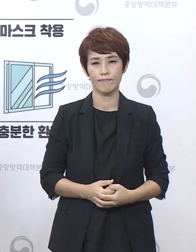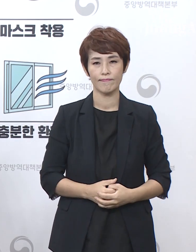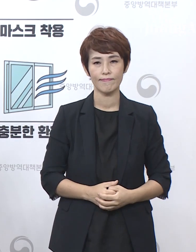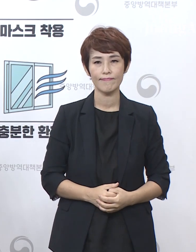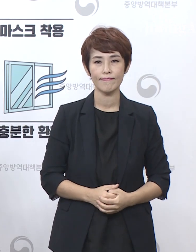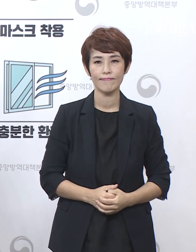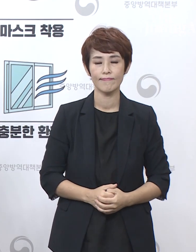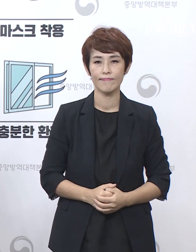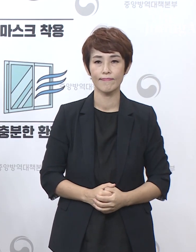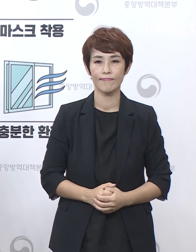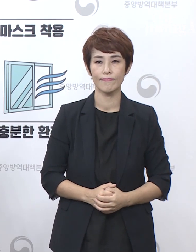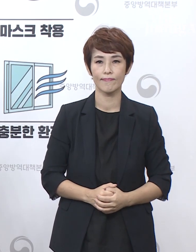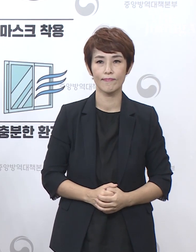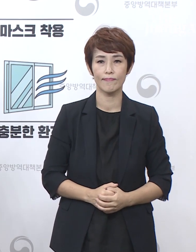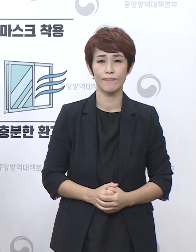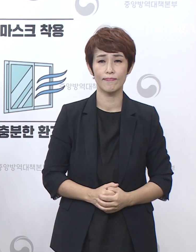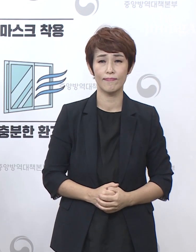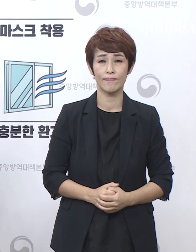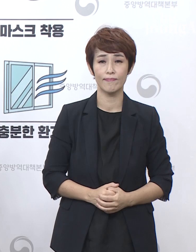시행하도록 개선하겠습니다.